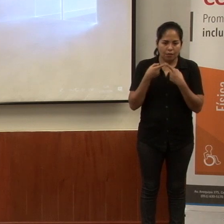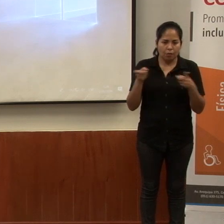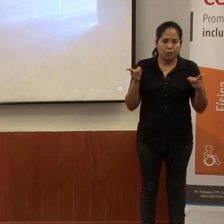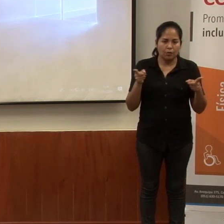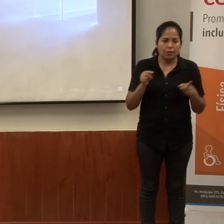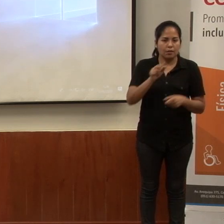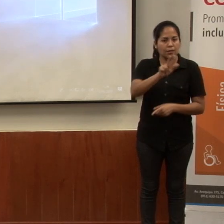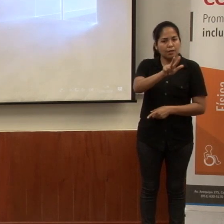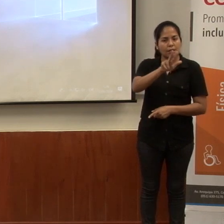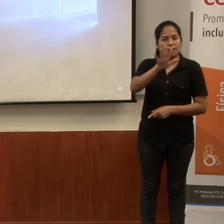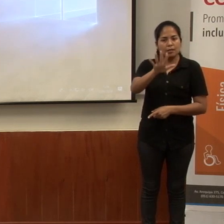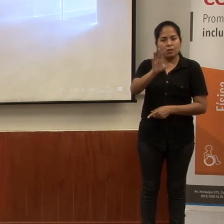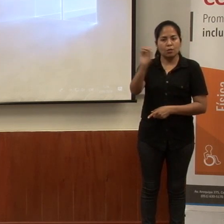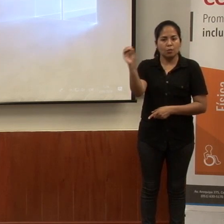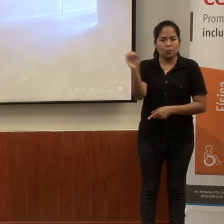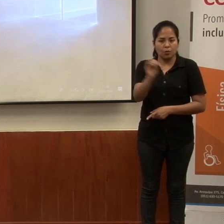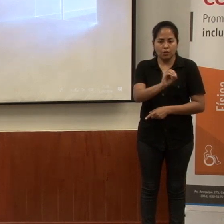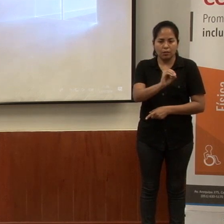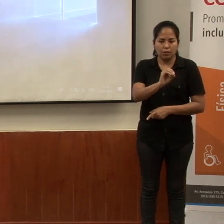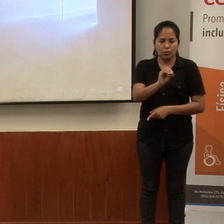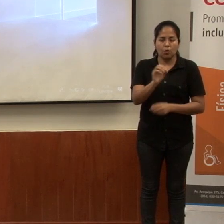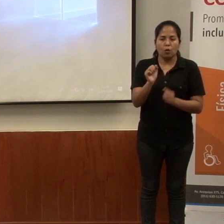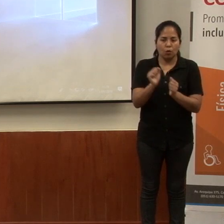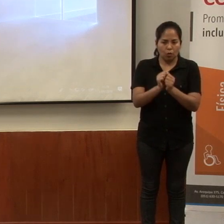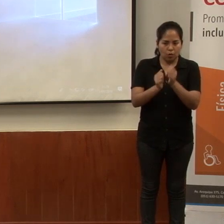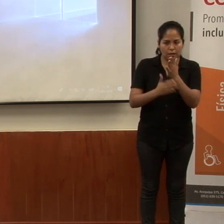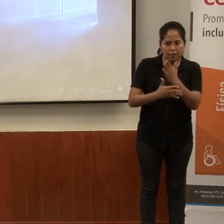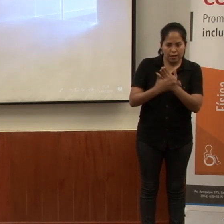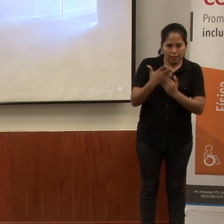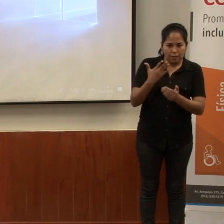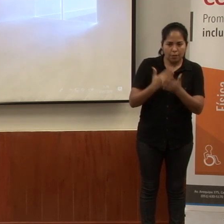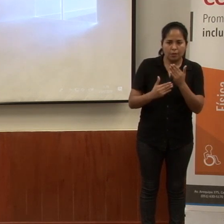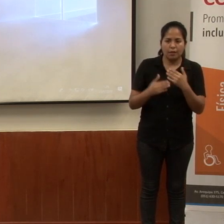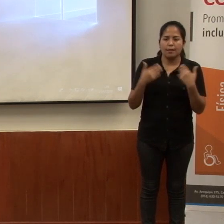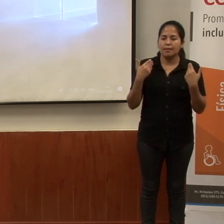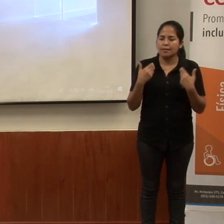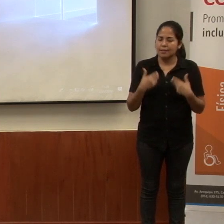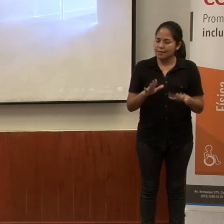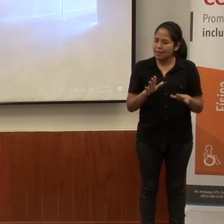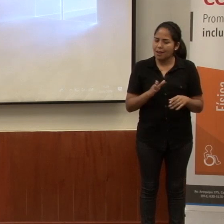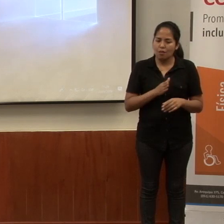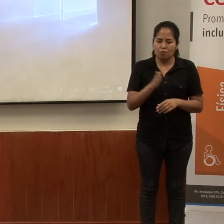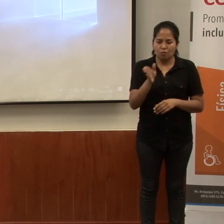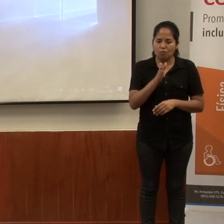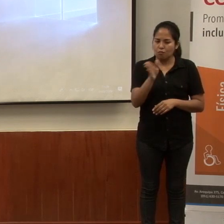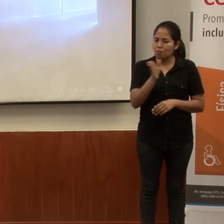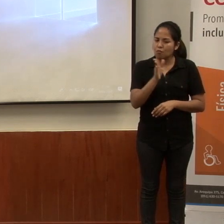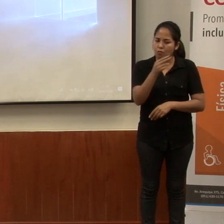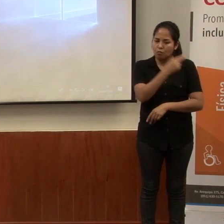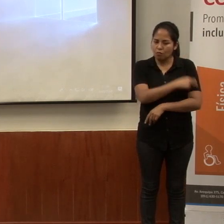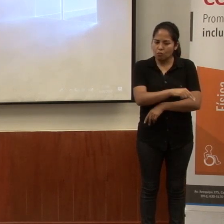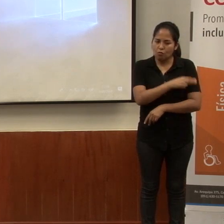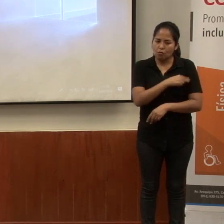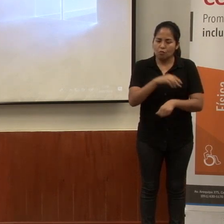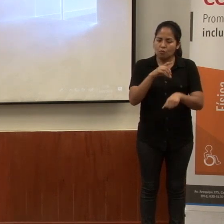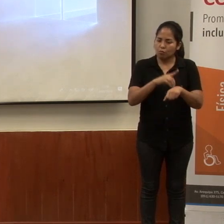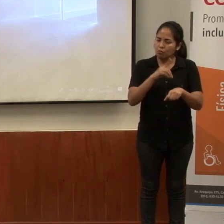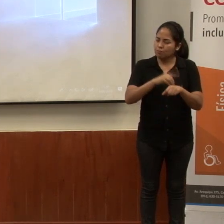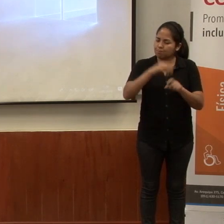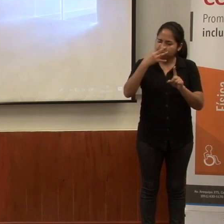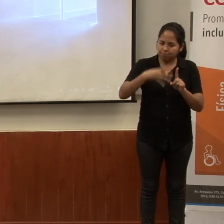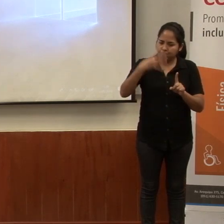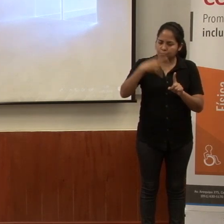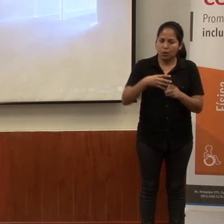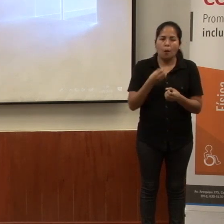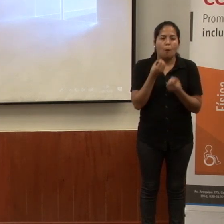35% de los recién nacidos que presentan alguna de estas cosas están teniendo su CRED completo por la edad. Esa es una